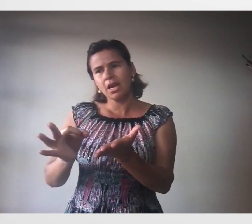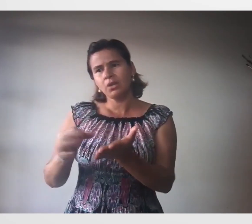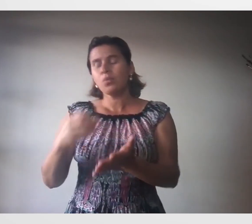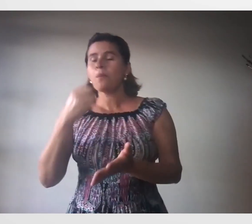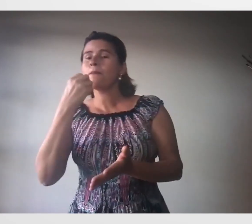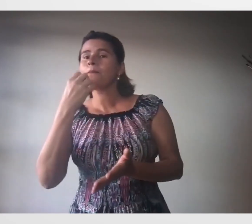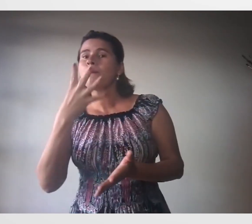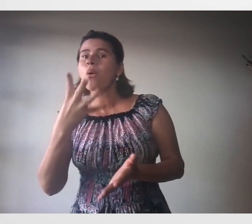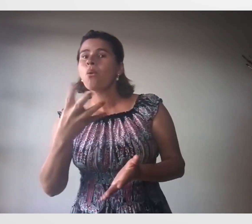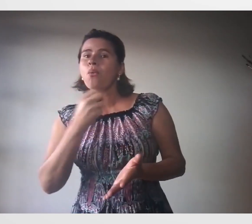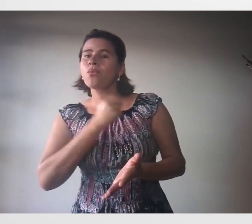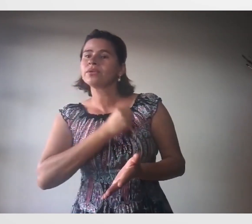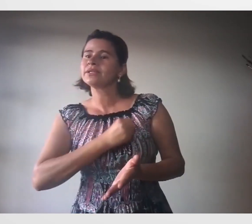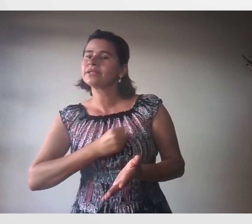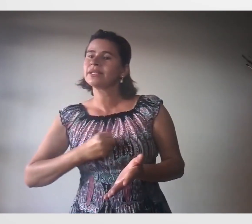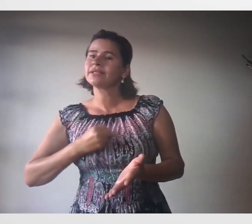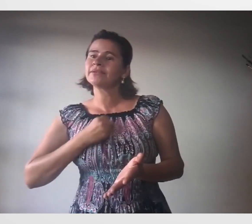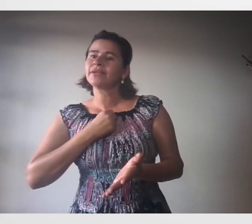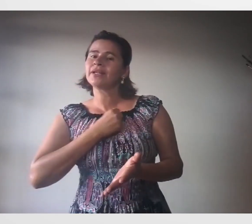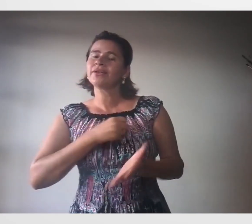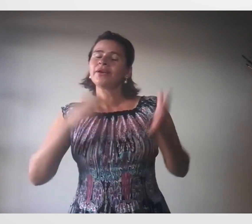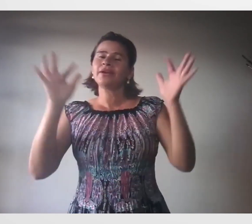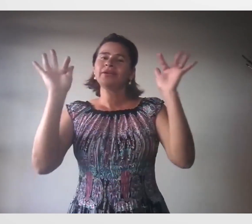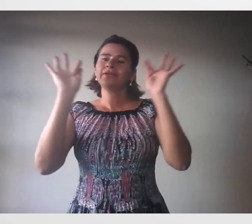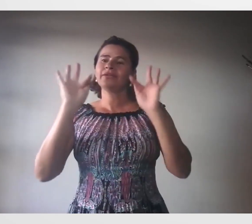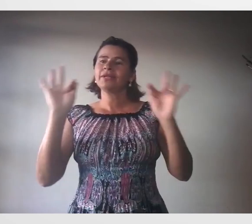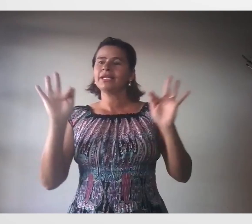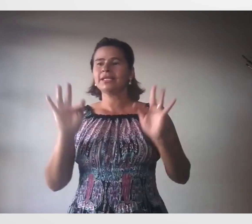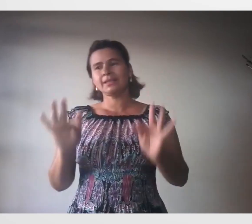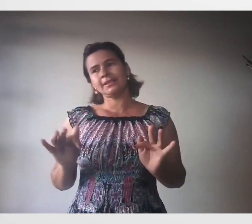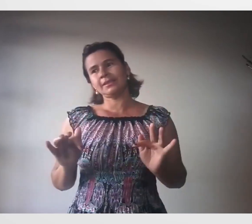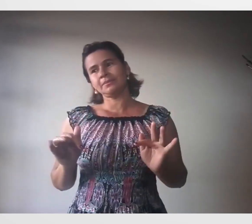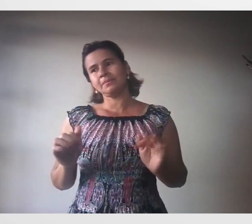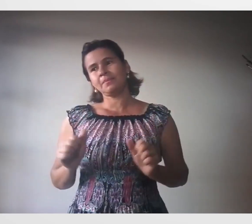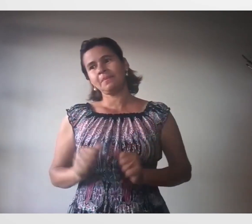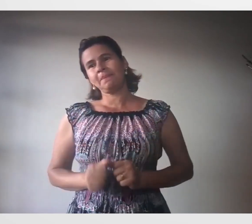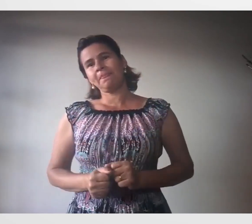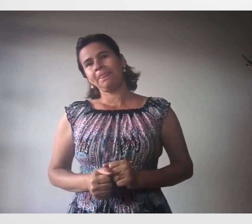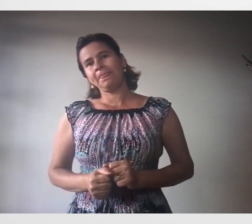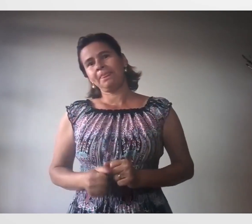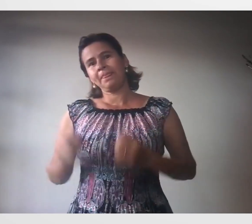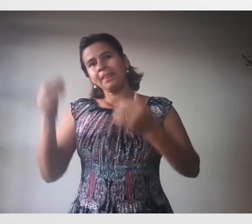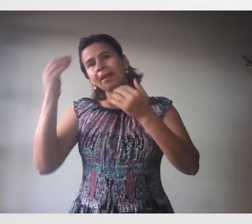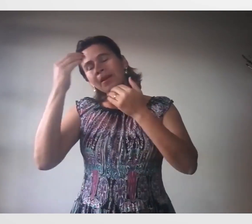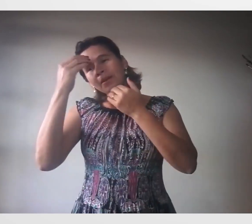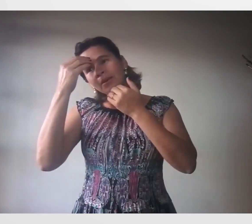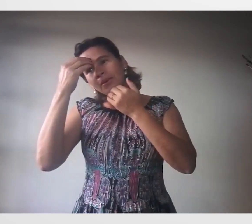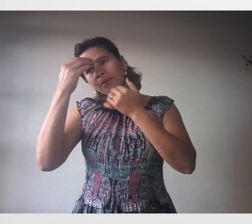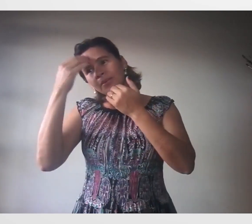vida satisfatória. E eu me sinto muito feliz por causa disso. Então, muito obrigado,